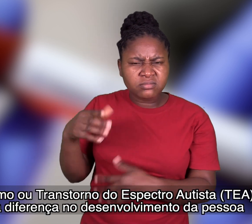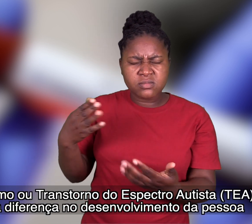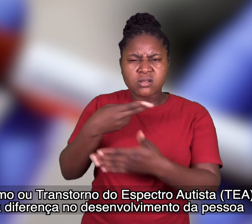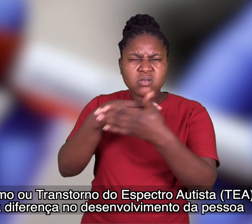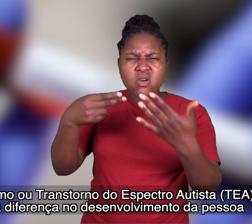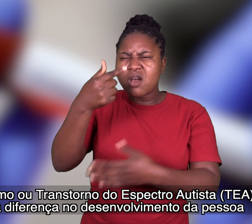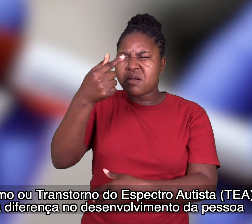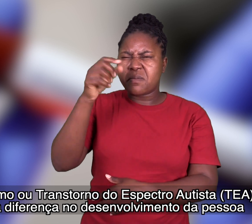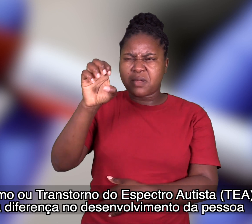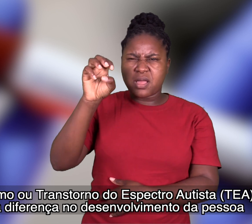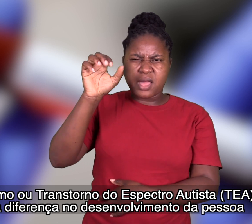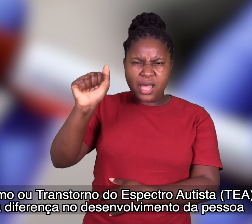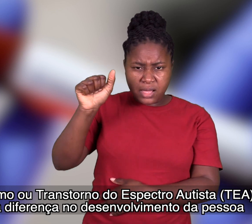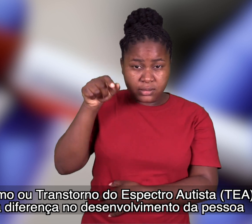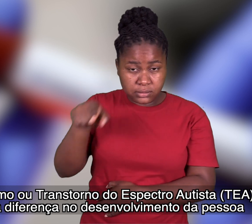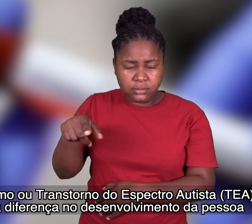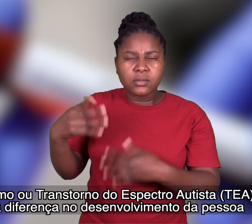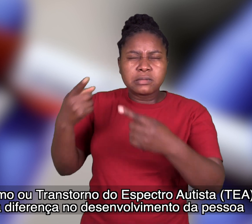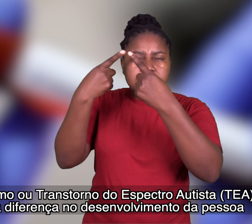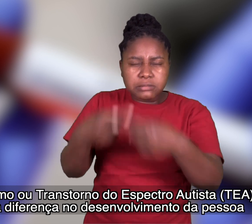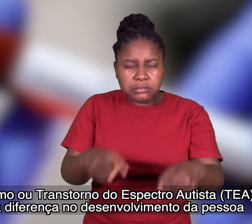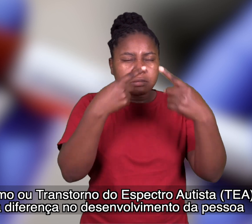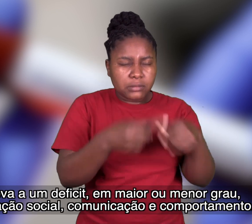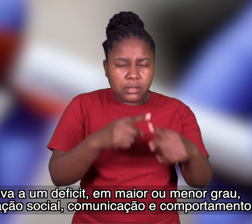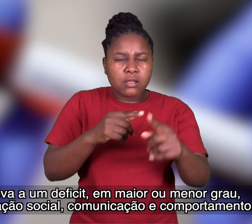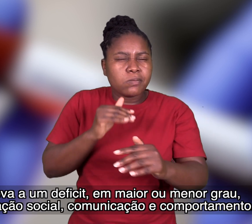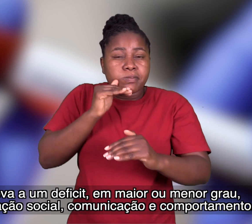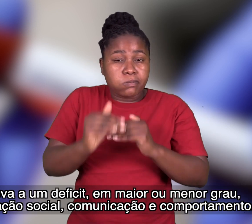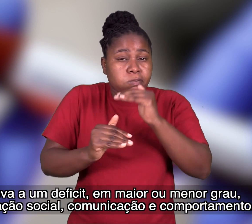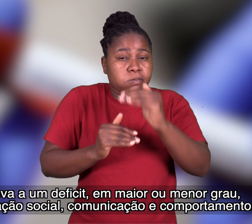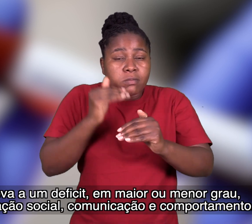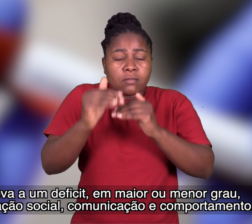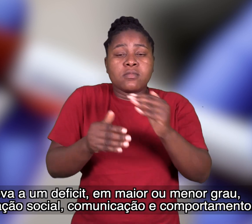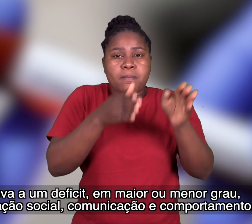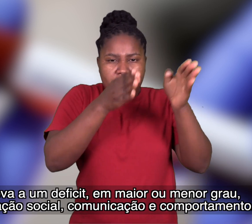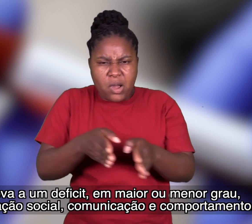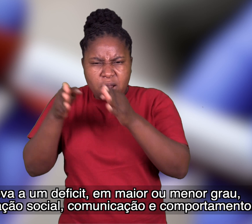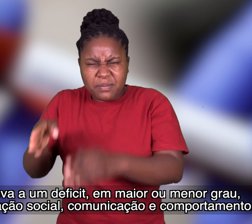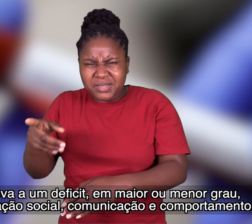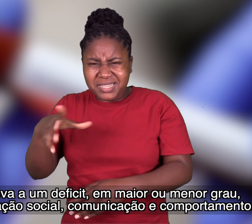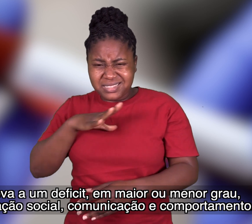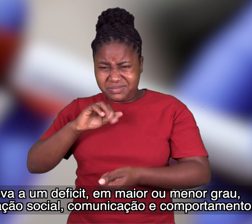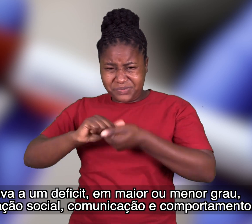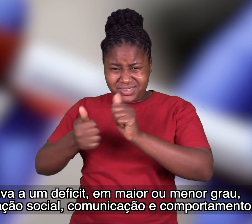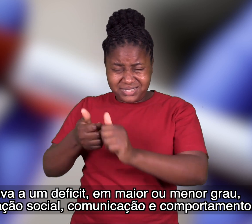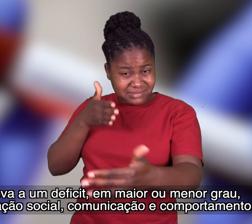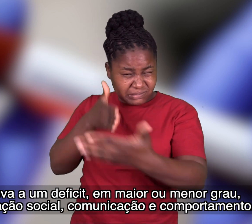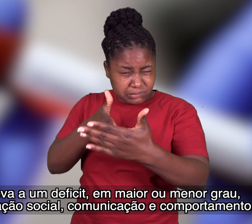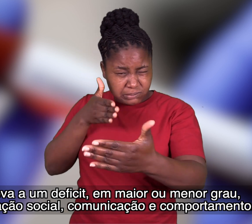autista é uma diferença no desenvolvimento da pessoa que leva a déficit, em maior ou menor grau na interação